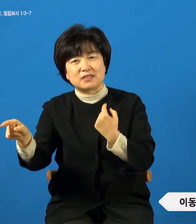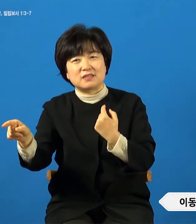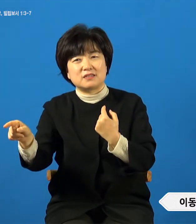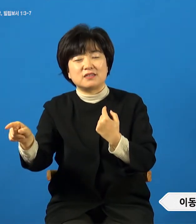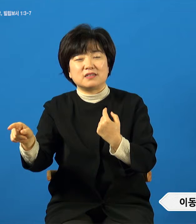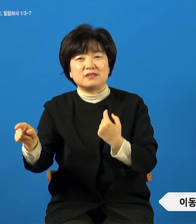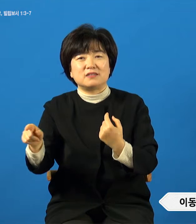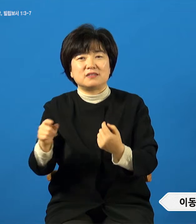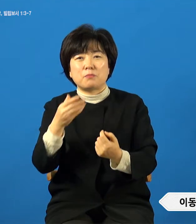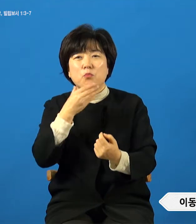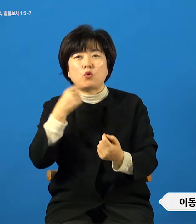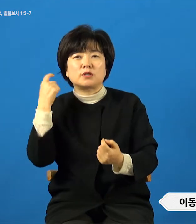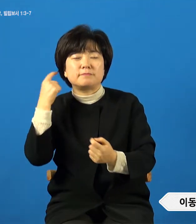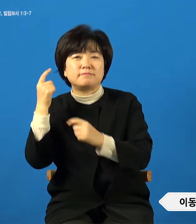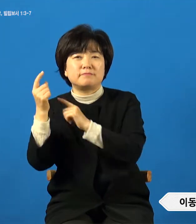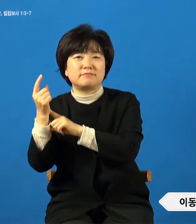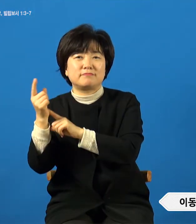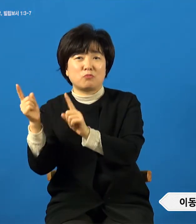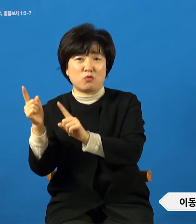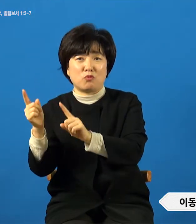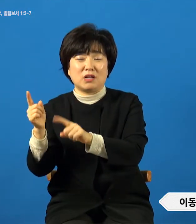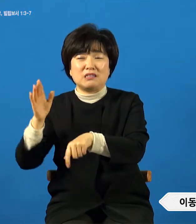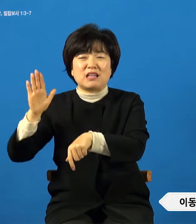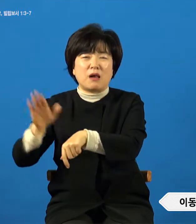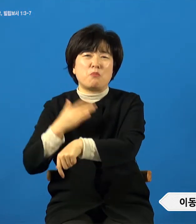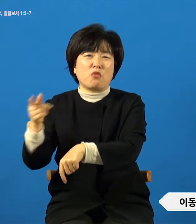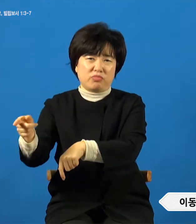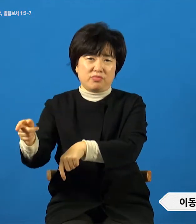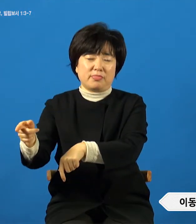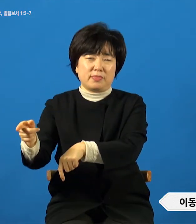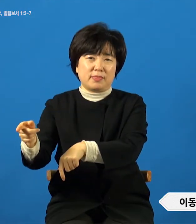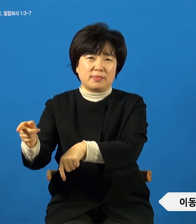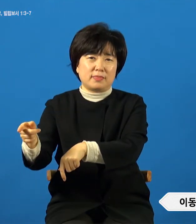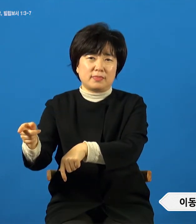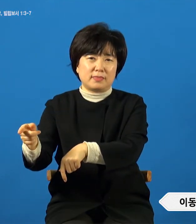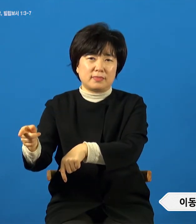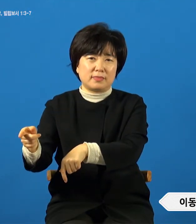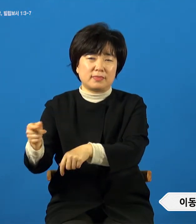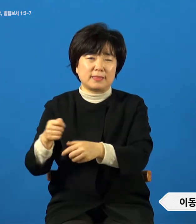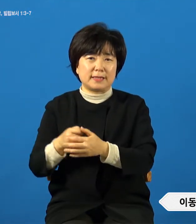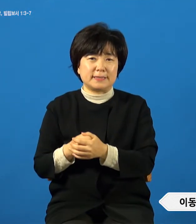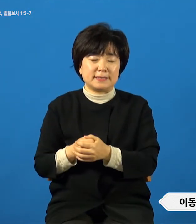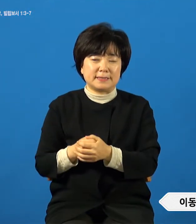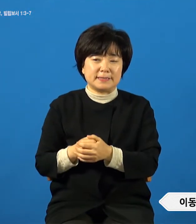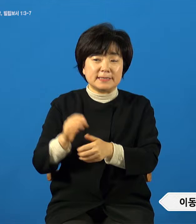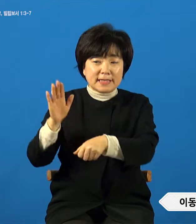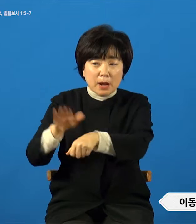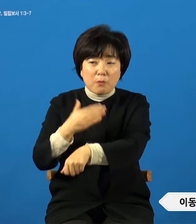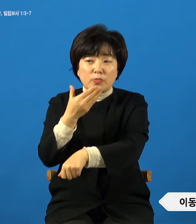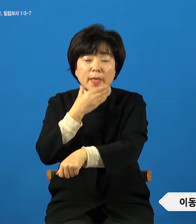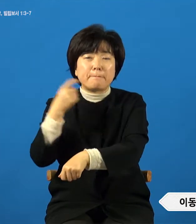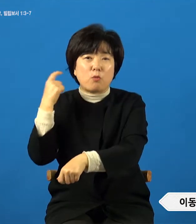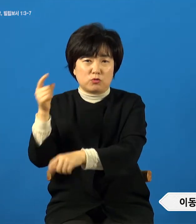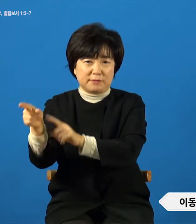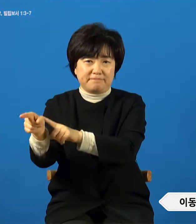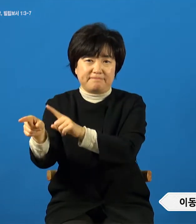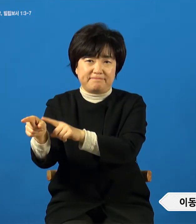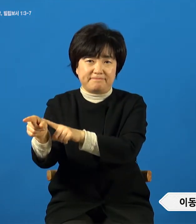영향을 끼치는 복음, 사람들은 그것이 잘못된지도 몰라요. 저는 그런 우리 시대에